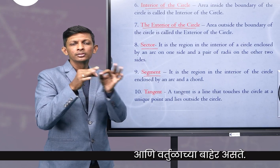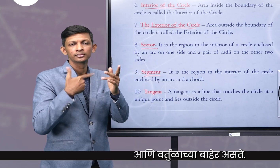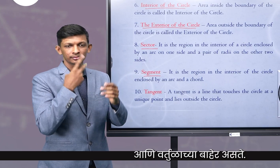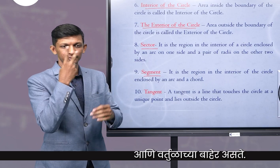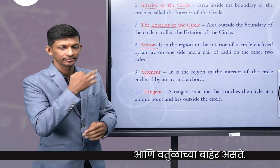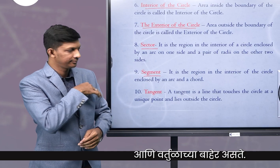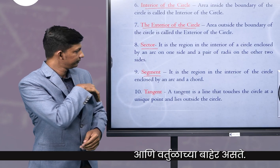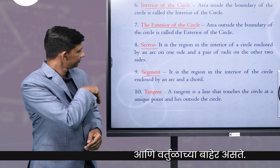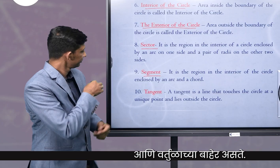वर्तुळाच्या बाहेर असते.